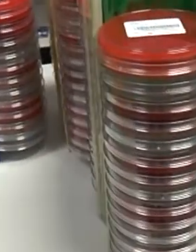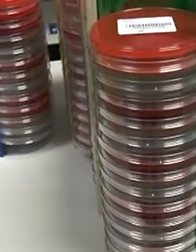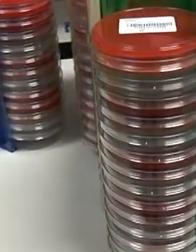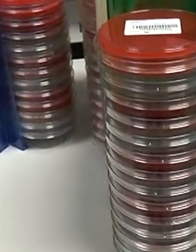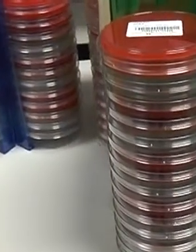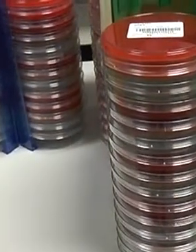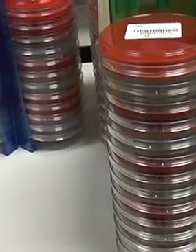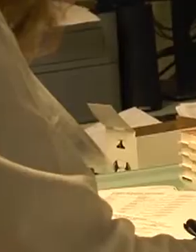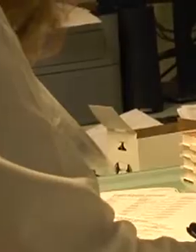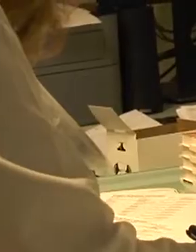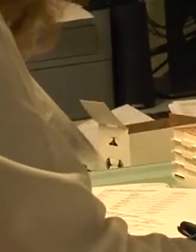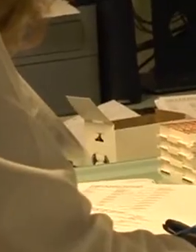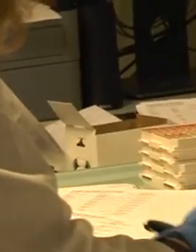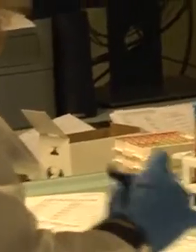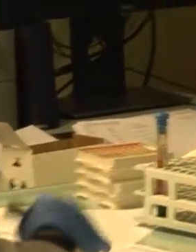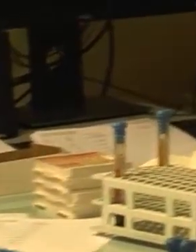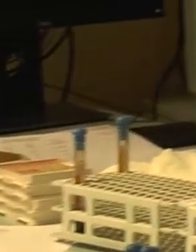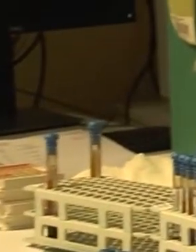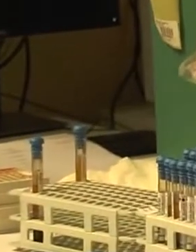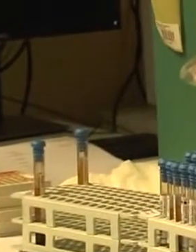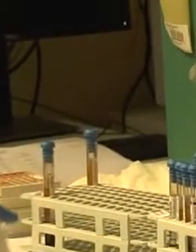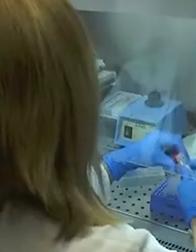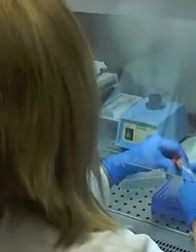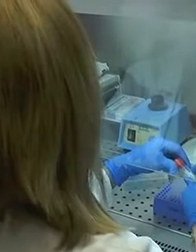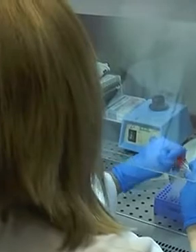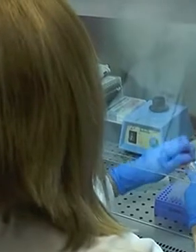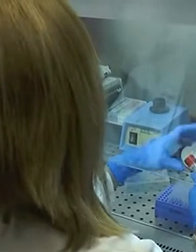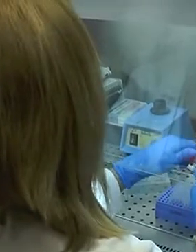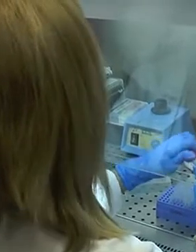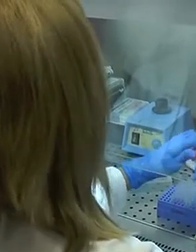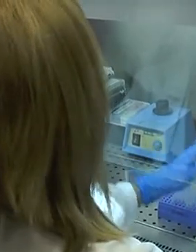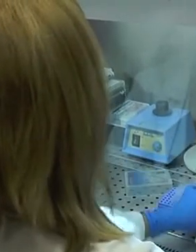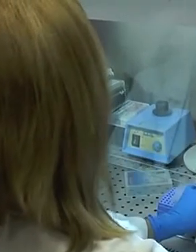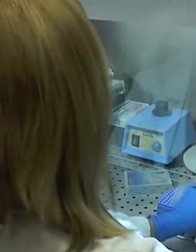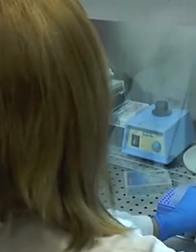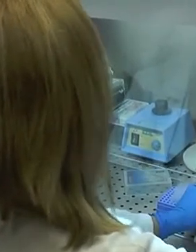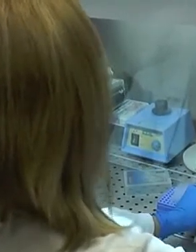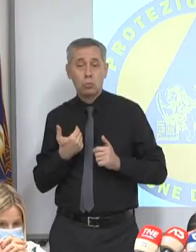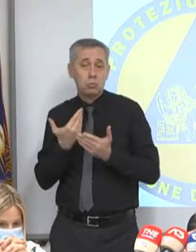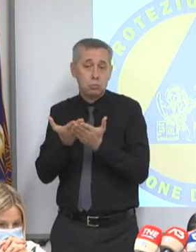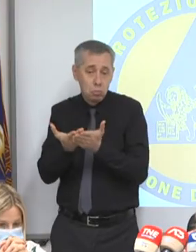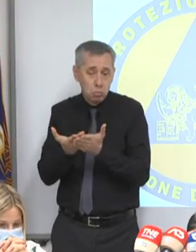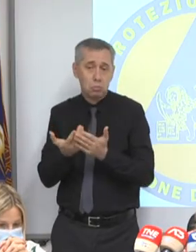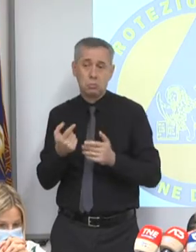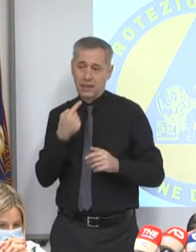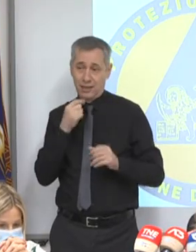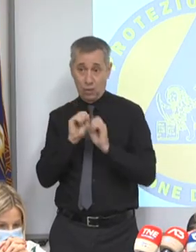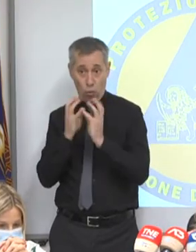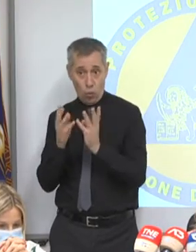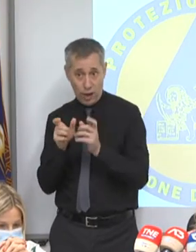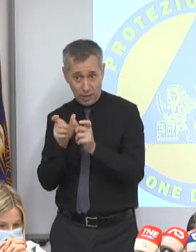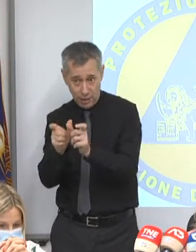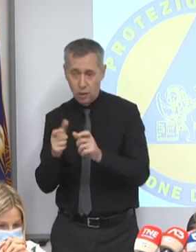misure sono state illustrate dalla dottoressa russo responsabile della prevenzione regionale tutti quelli che sono stati messi in quarantena che siano